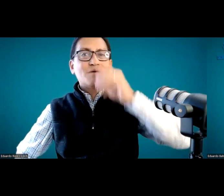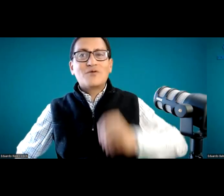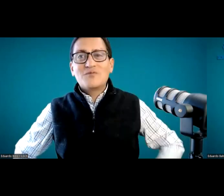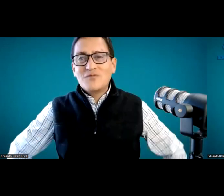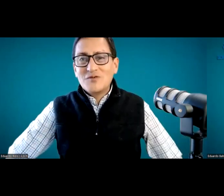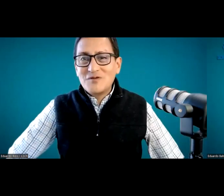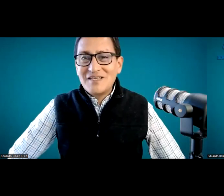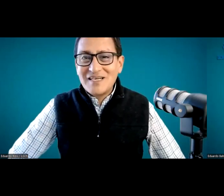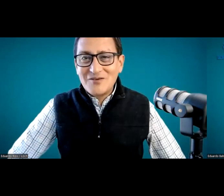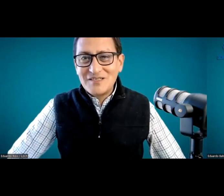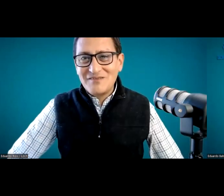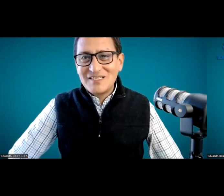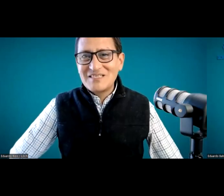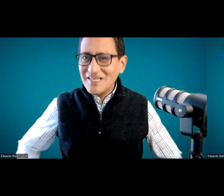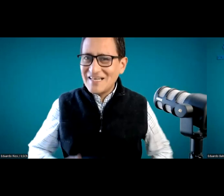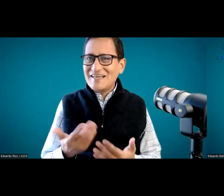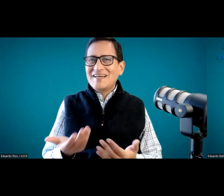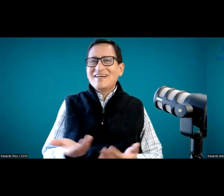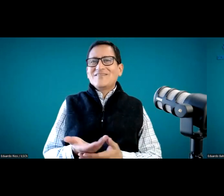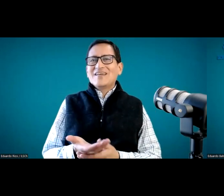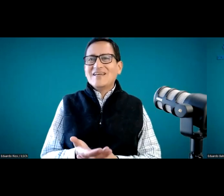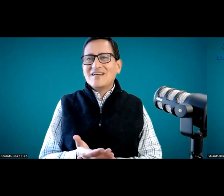y tomamos un tarrito de cerveza. ¿Se fija?